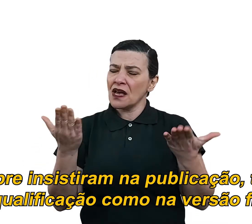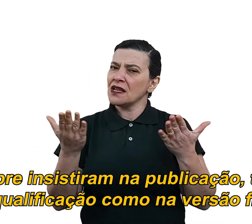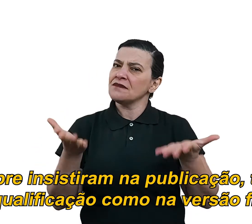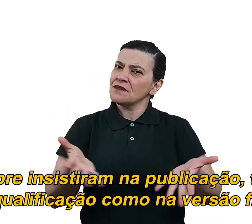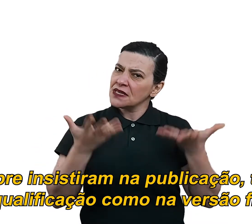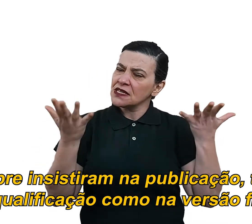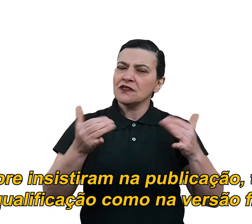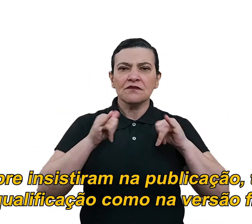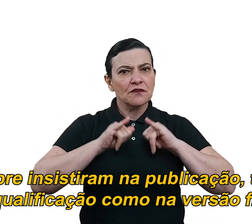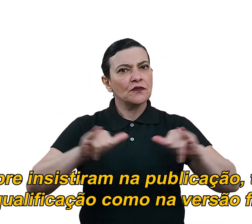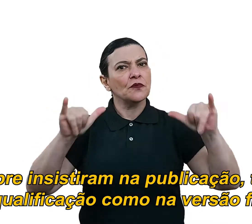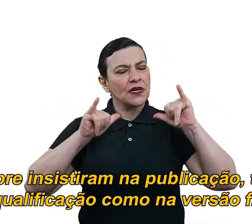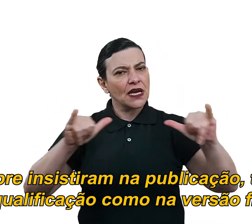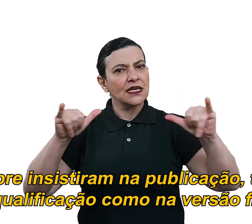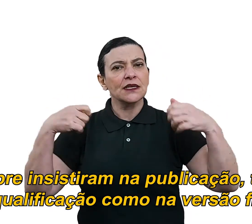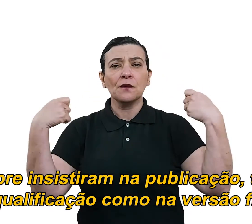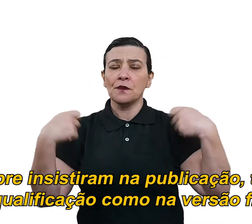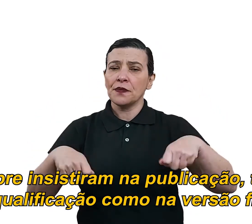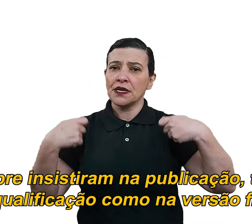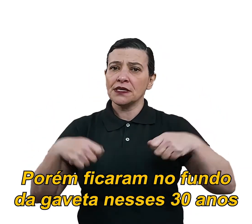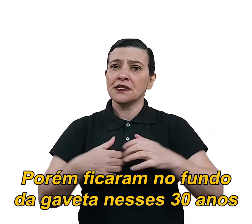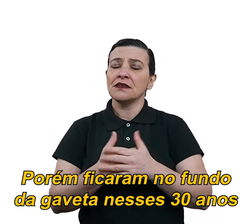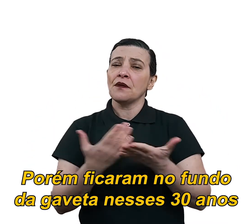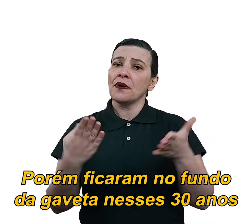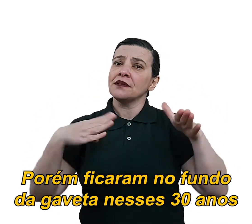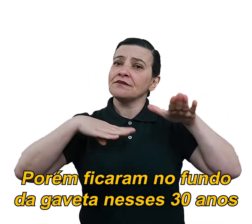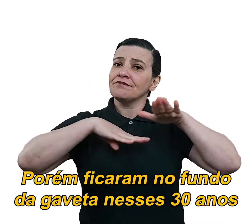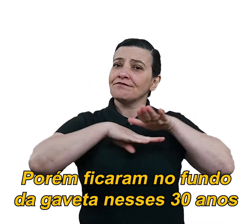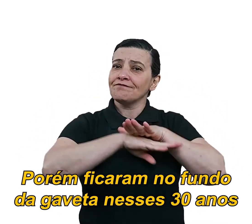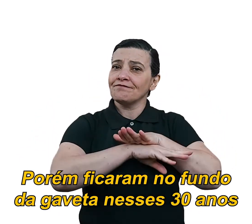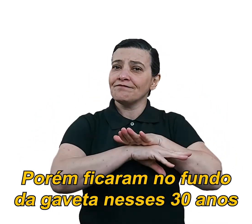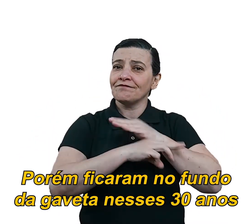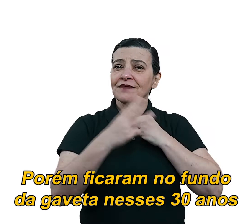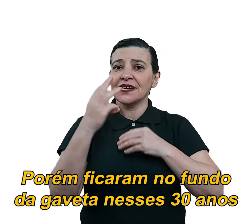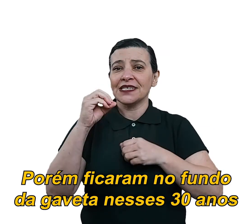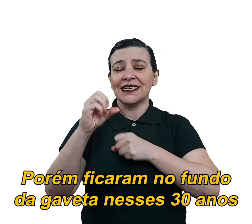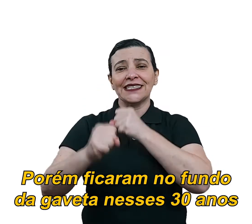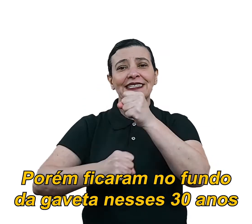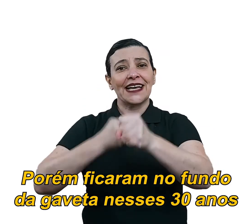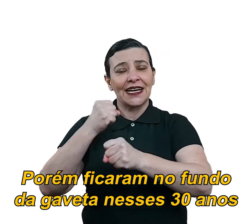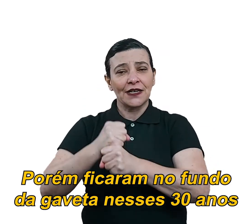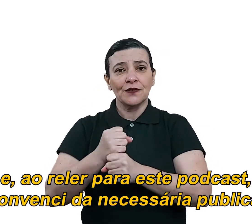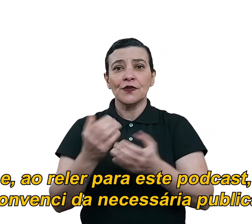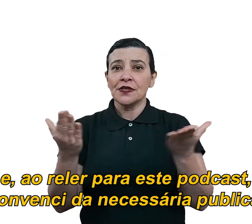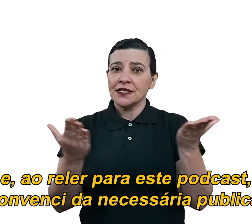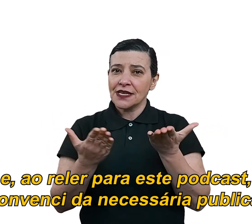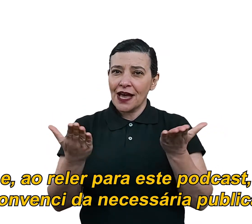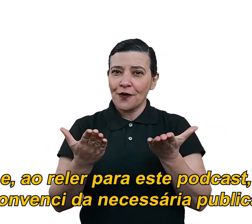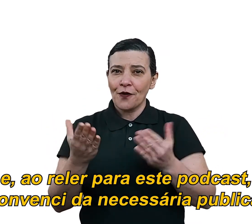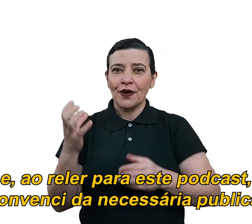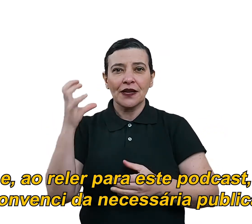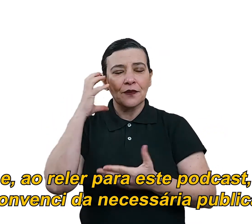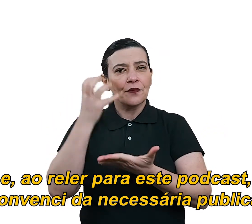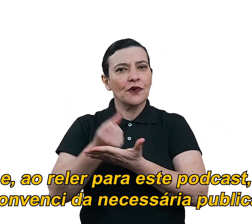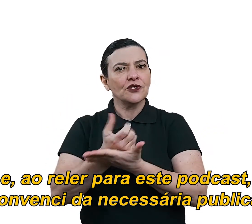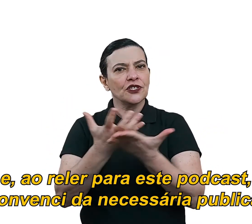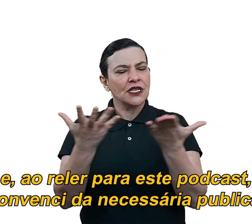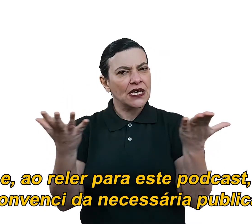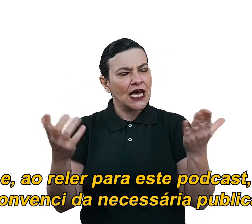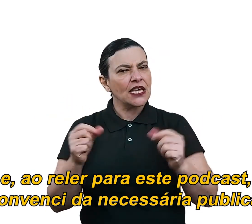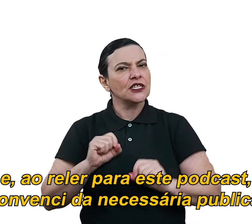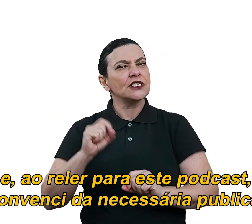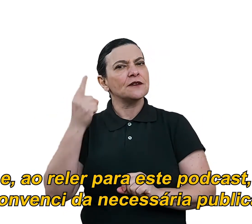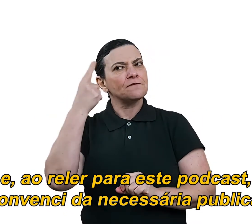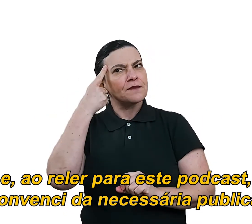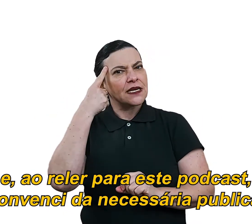publicação, tanto na qualificação como na arguição final. Porém, ficaram no fundo da gaveta esses 30 anos. E, ao reler para este podcast,